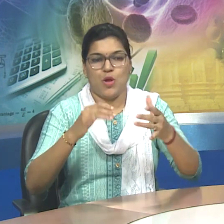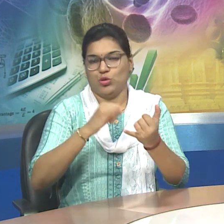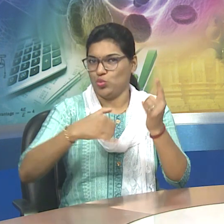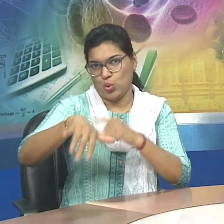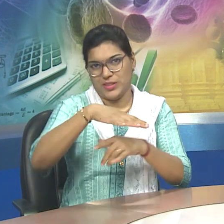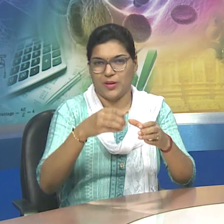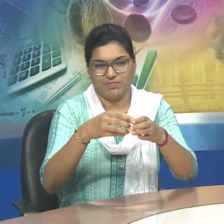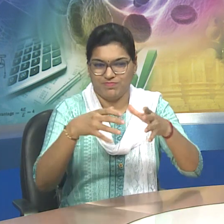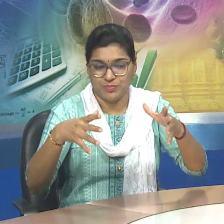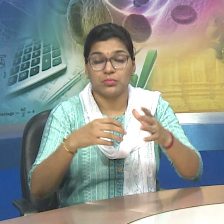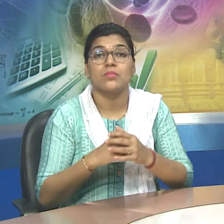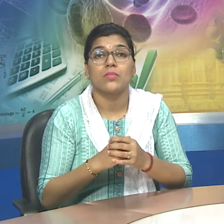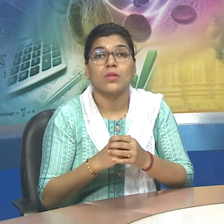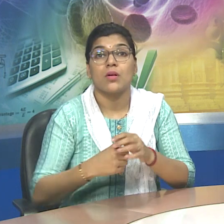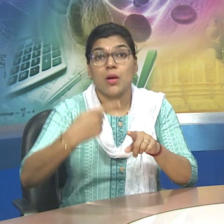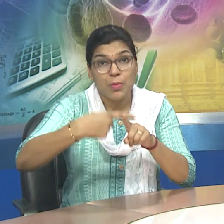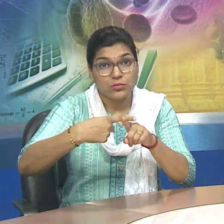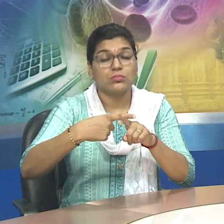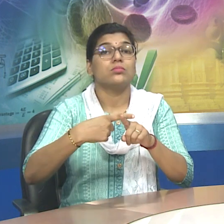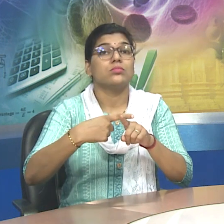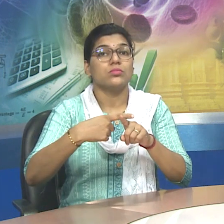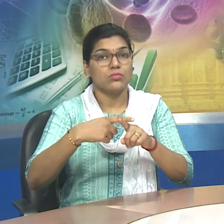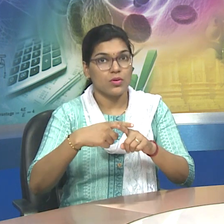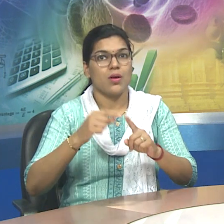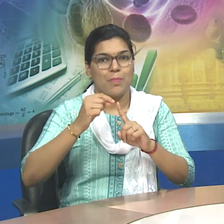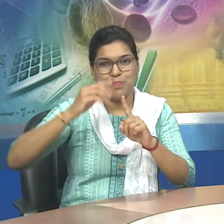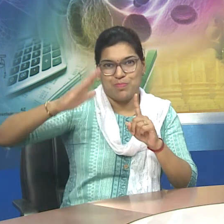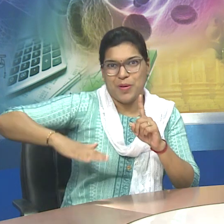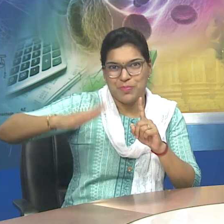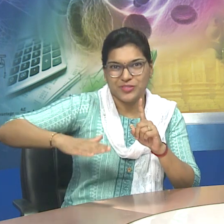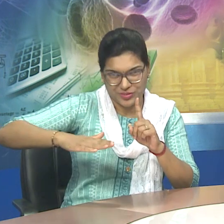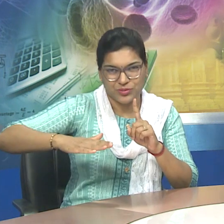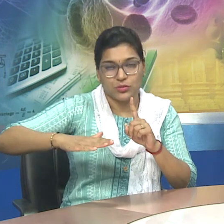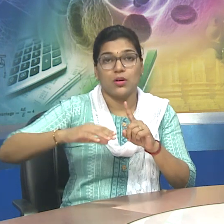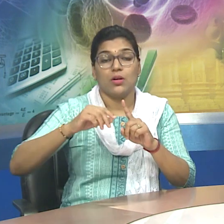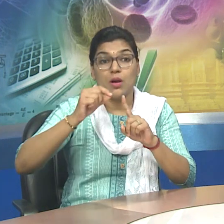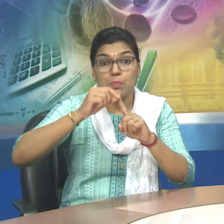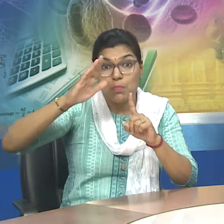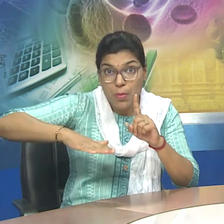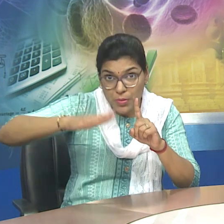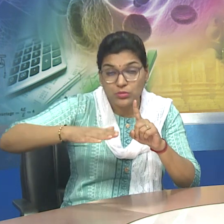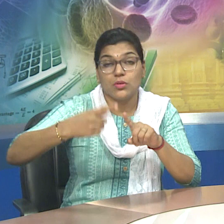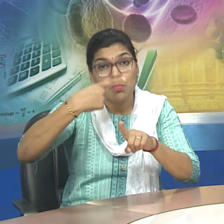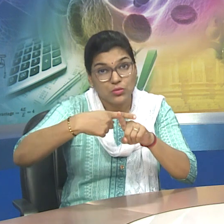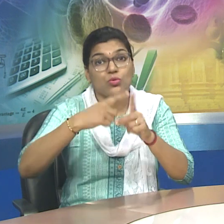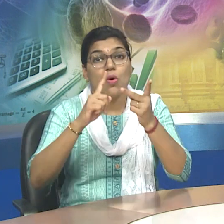कानून बनाती है, तो इस कार्य में जो लोग शामिल हैं वे